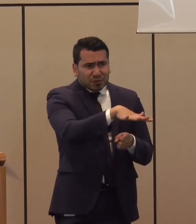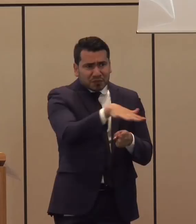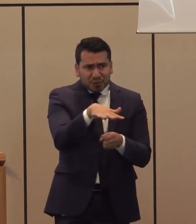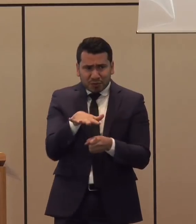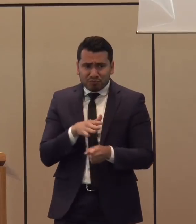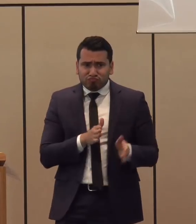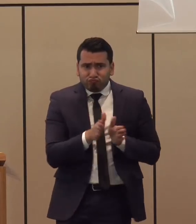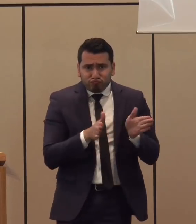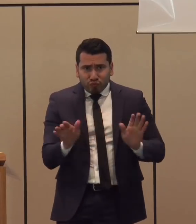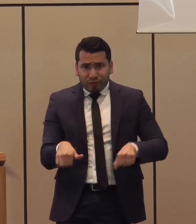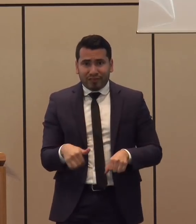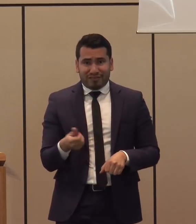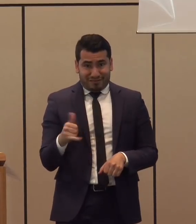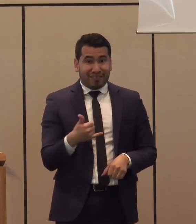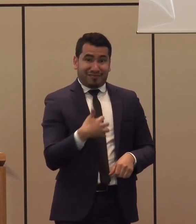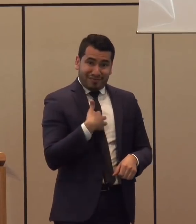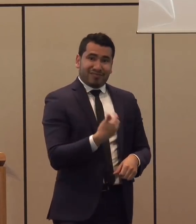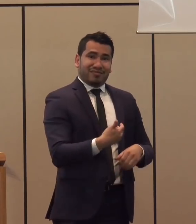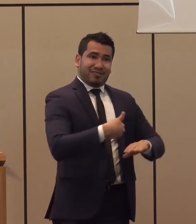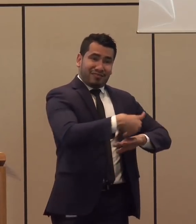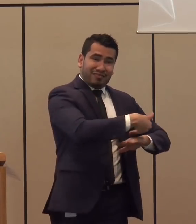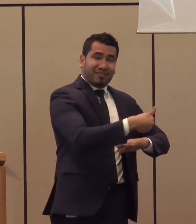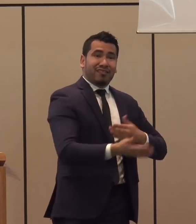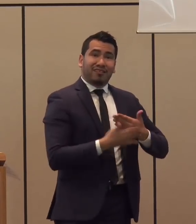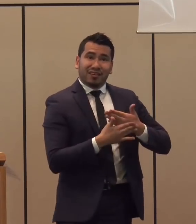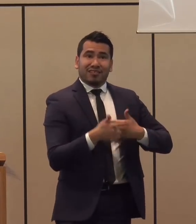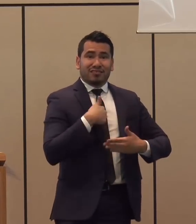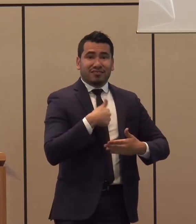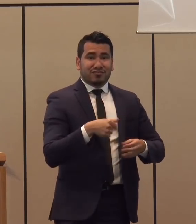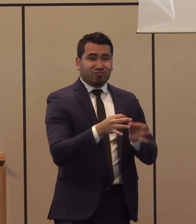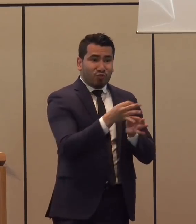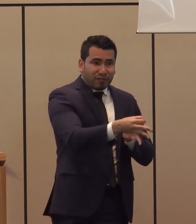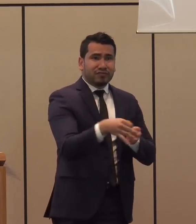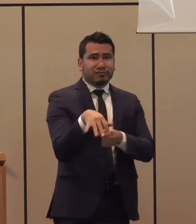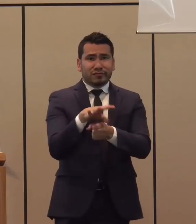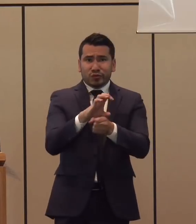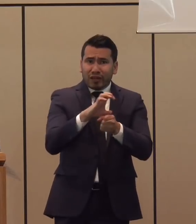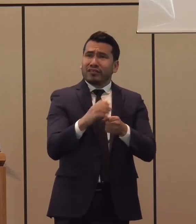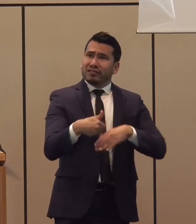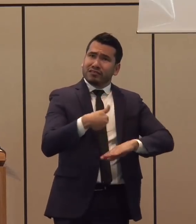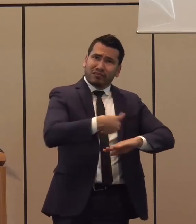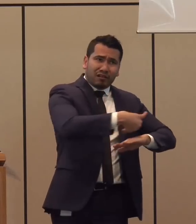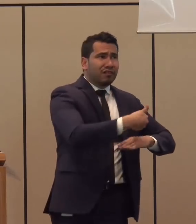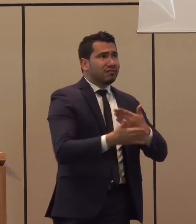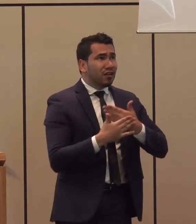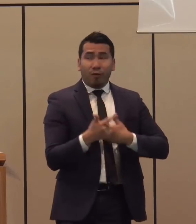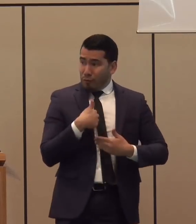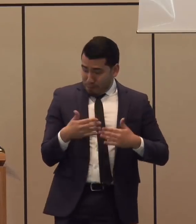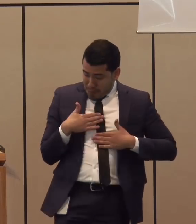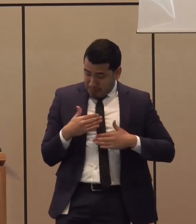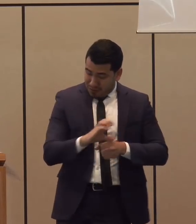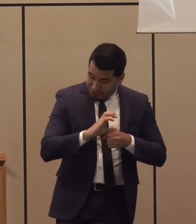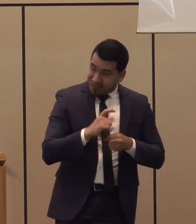varias quejas de varios municipios y ciudades de mi ciudad no están las rutas ustedes no creen que nosotros somos parte del turismo que eso me parece una buena